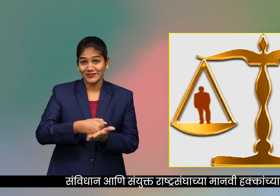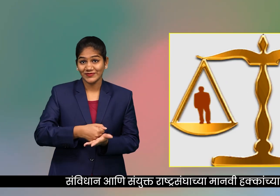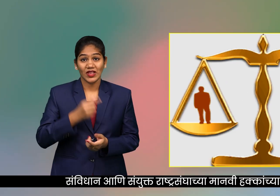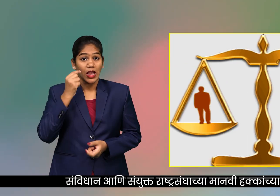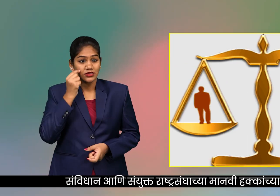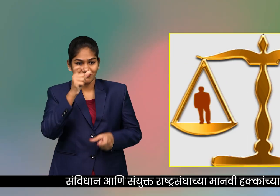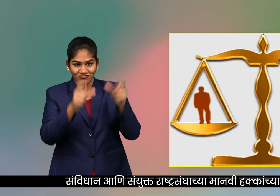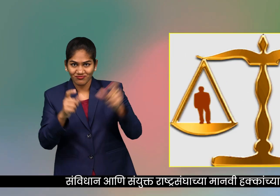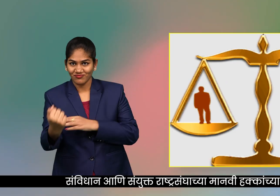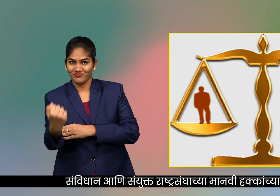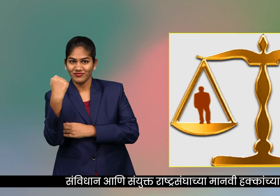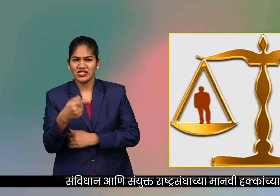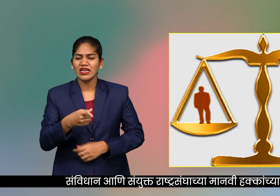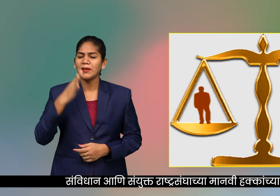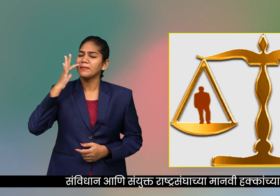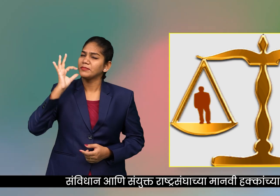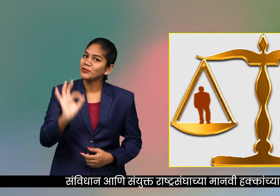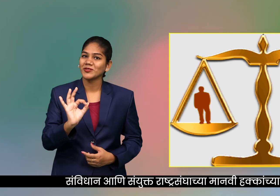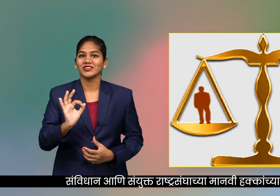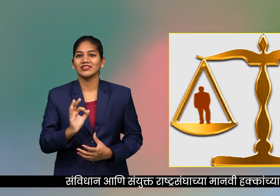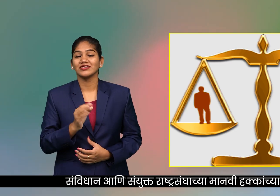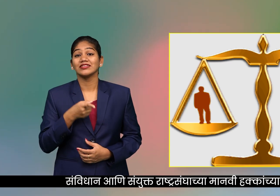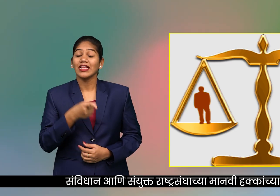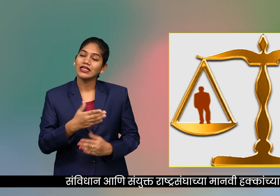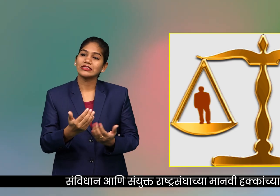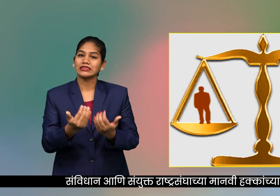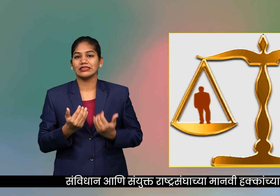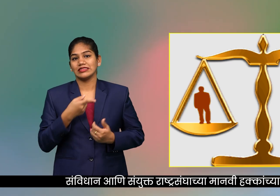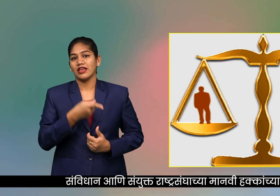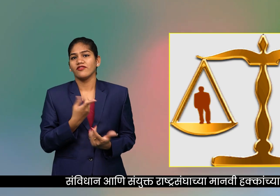संविधान आणि संयुक्त राष्ट्रसंघाच्या मानवी हक्काच्या सार्वत्रिक